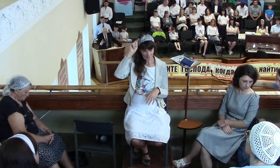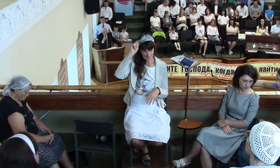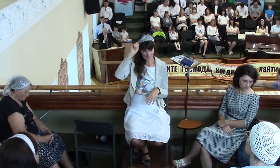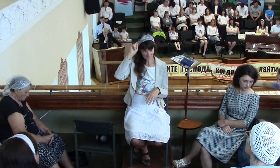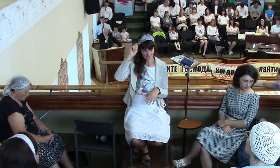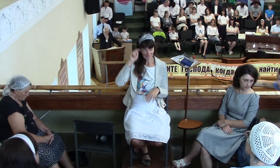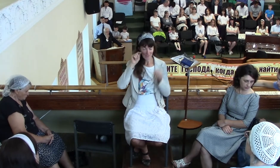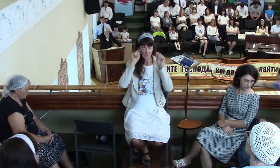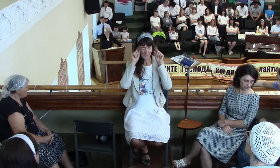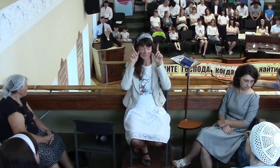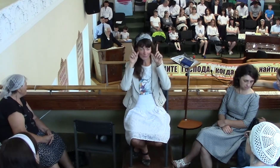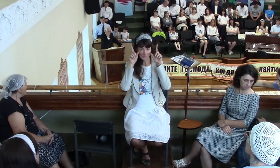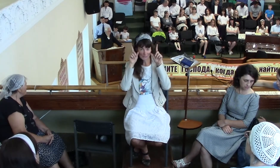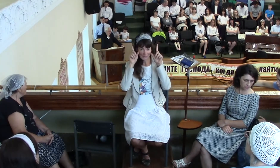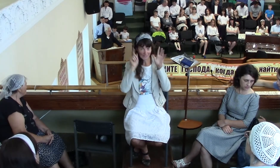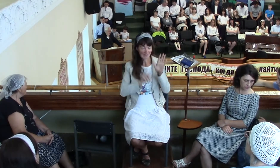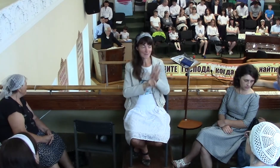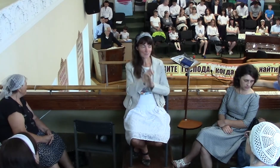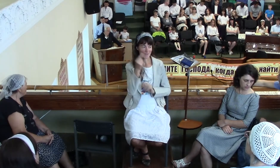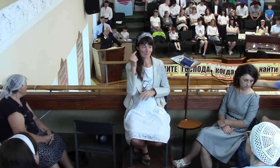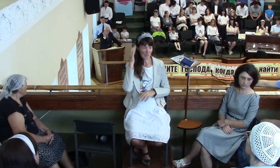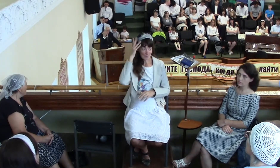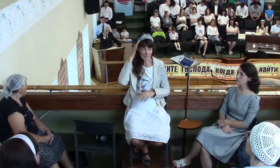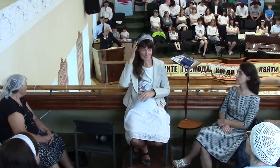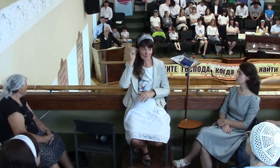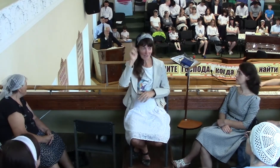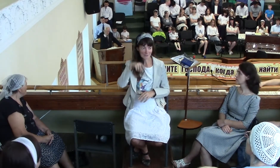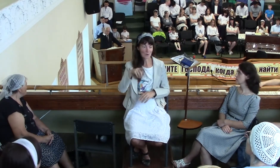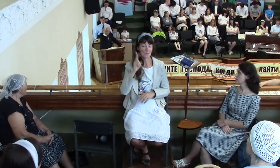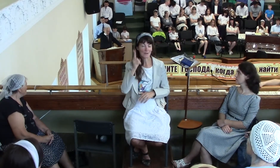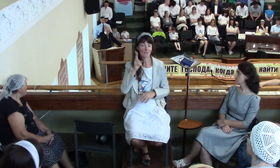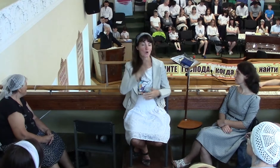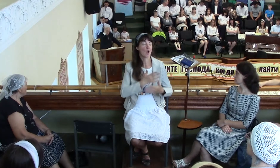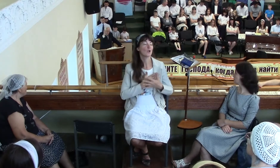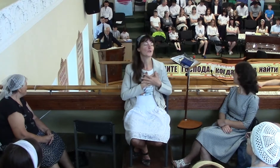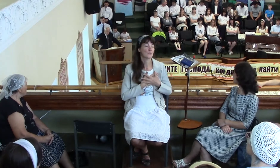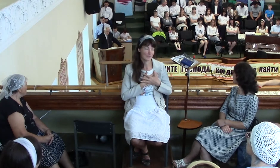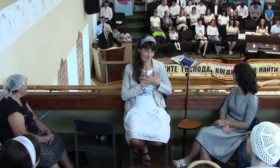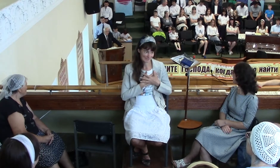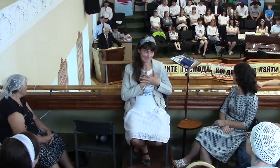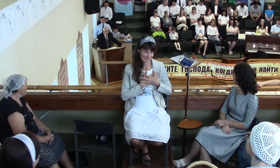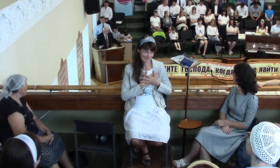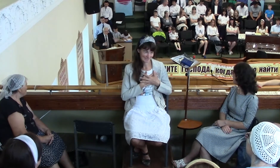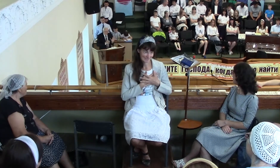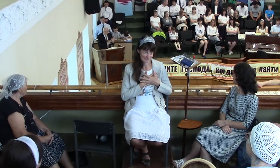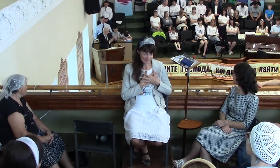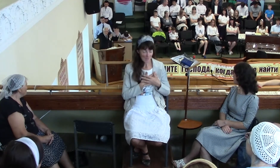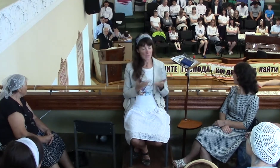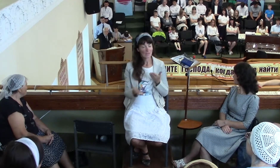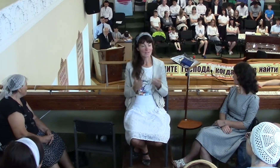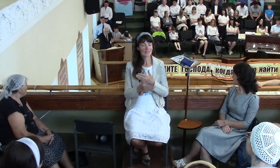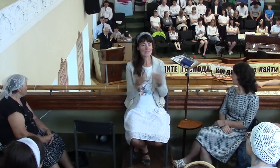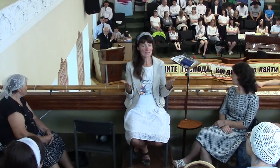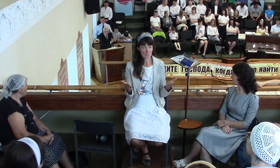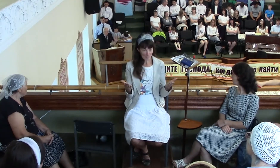Если мы просыпаемся и сразу мысли об Иисусе Христе, сразу мысли к престолу благодати, значит, мы всем